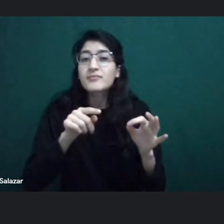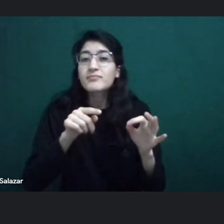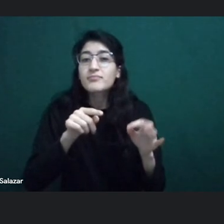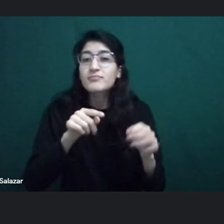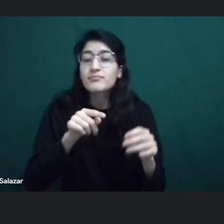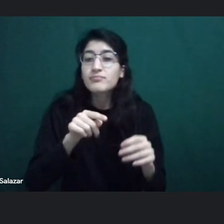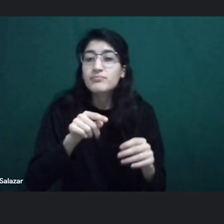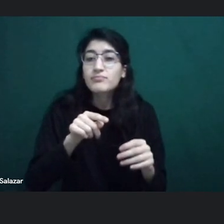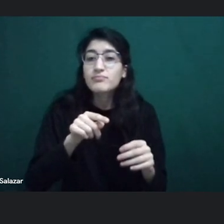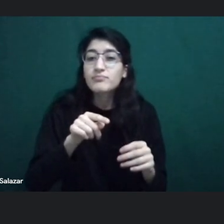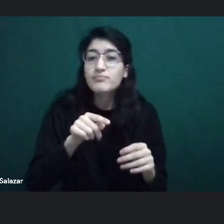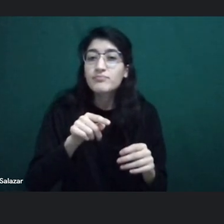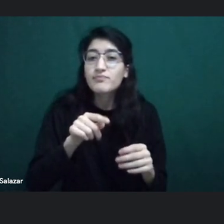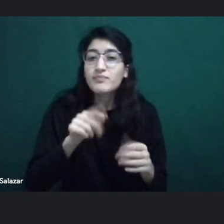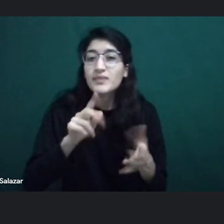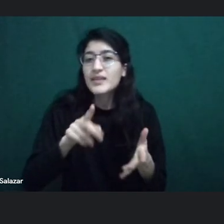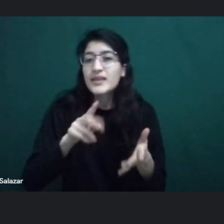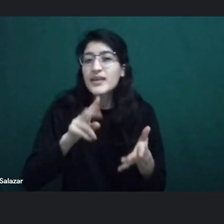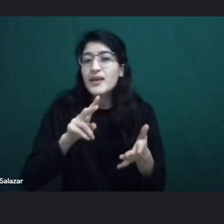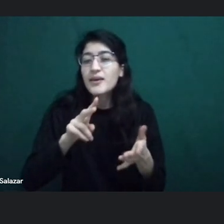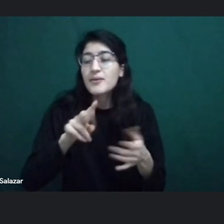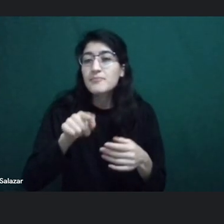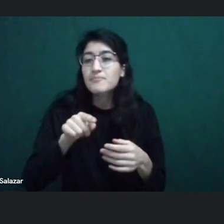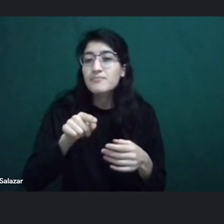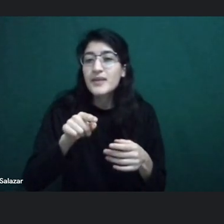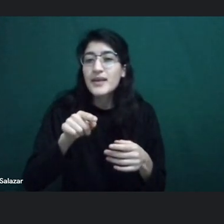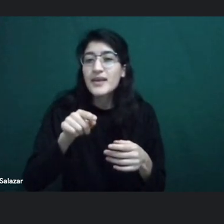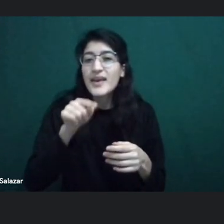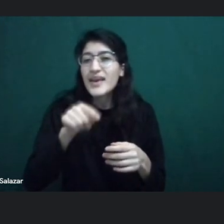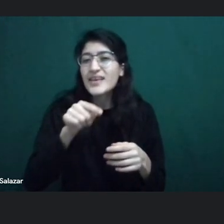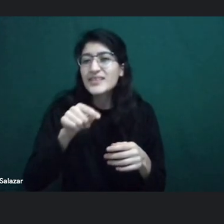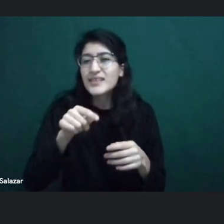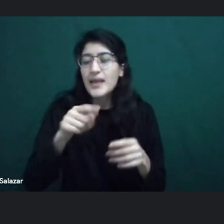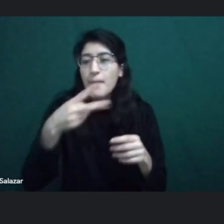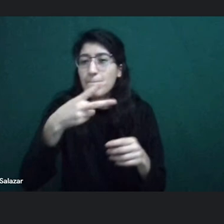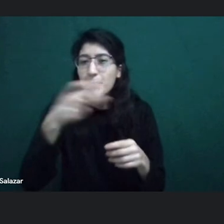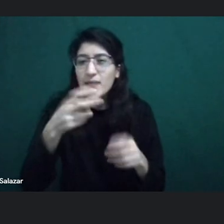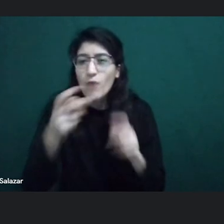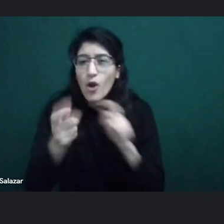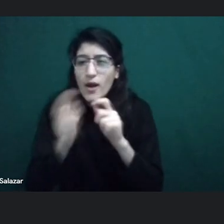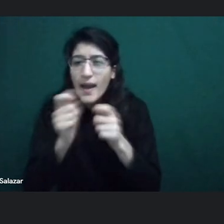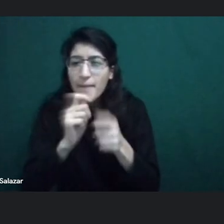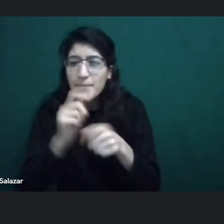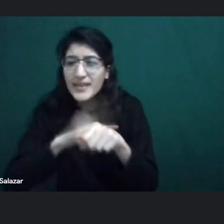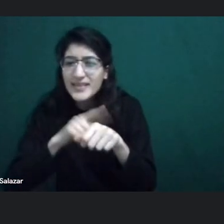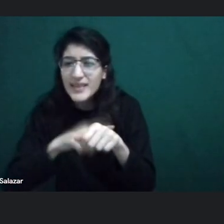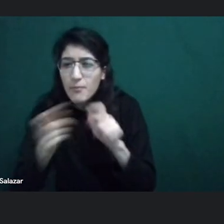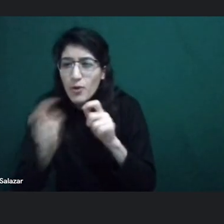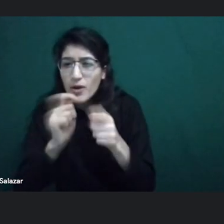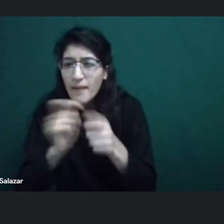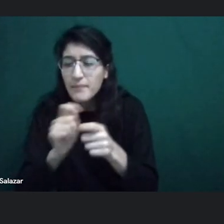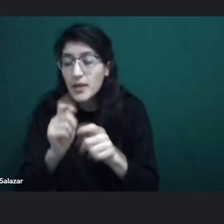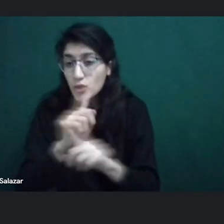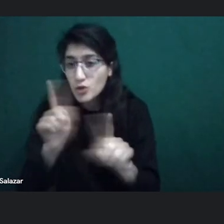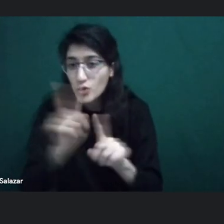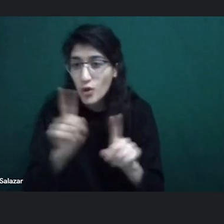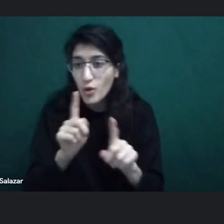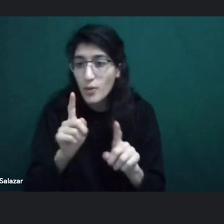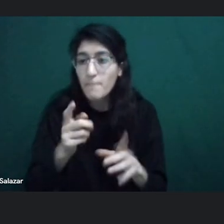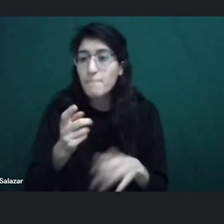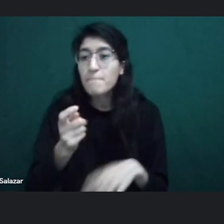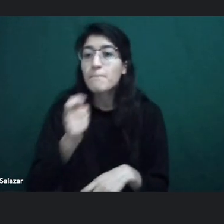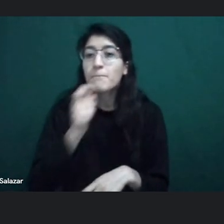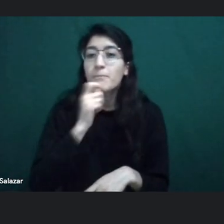no se conjugan en distintos tiempos, ¿sí? Can y may es presente,